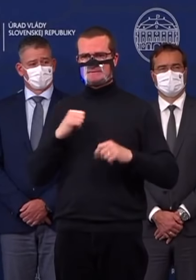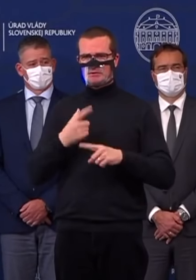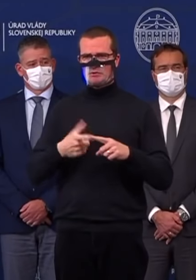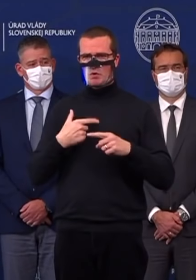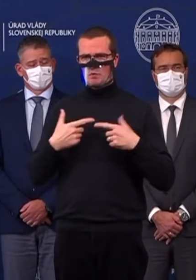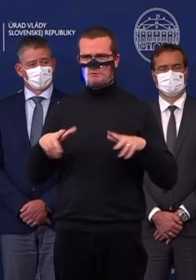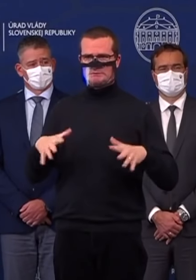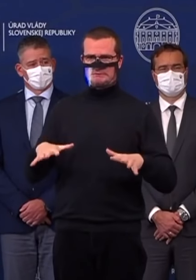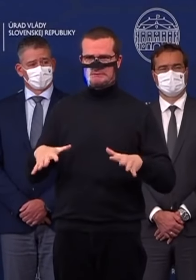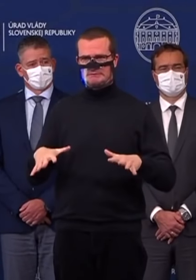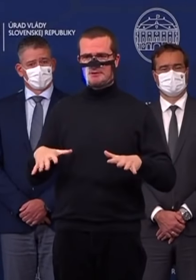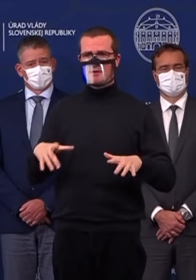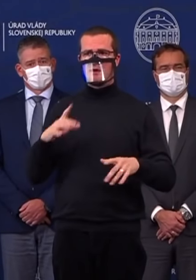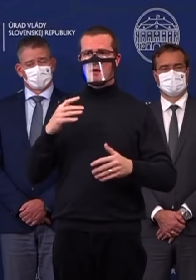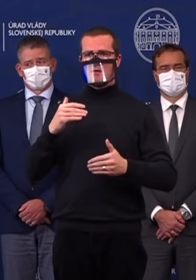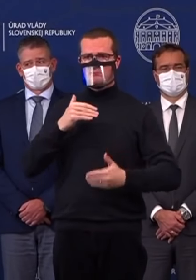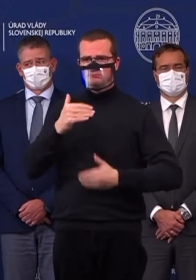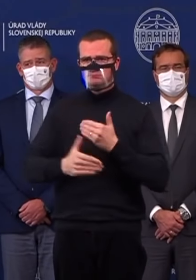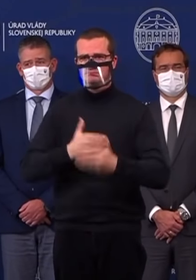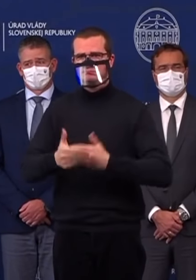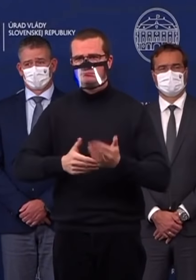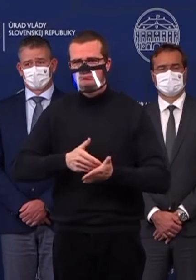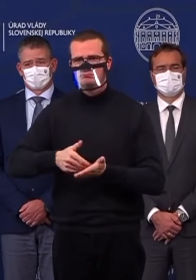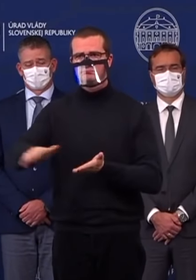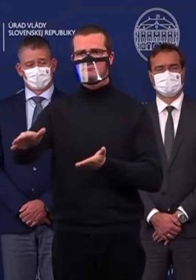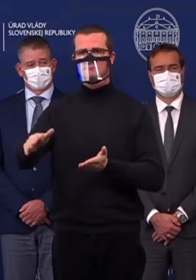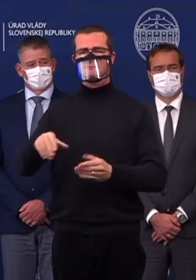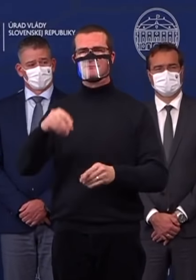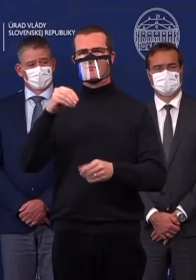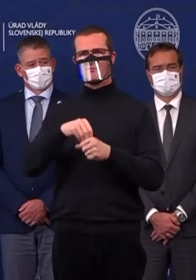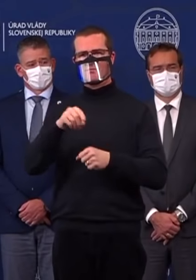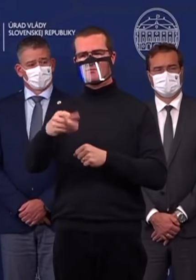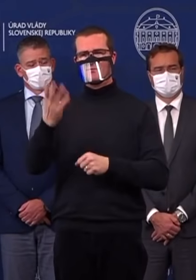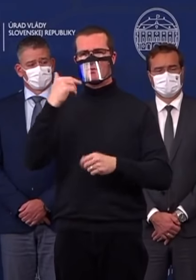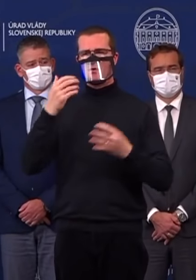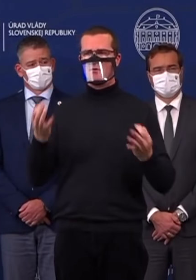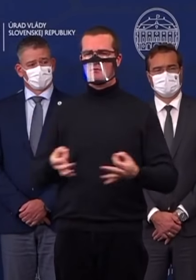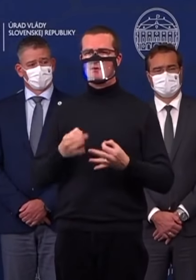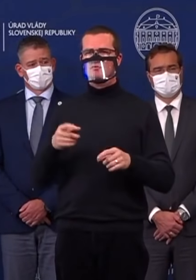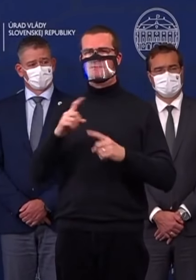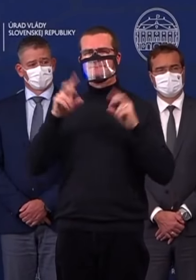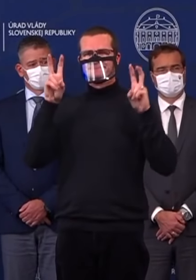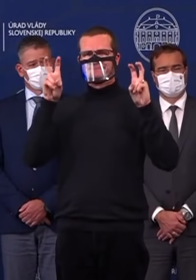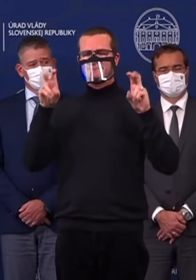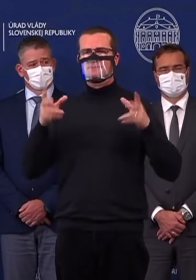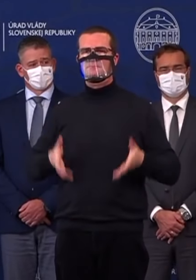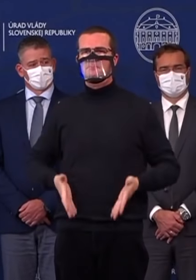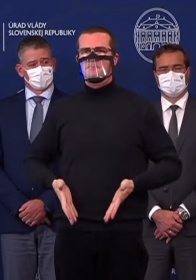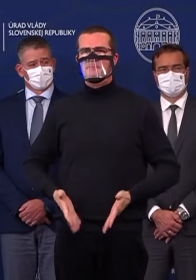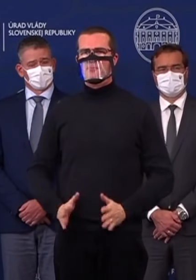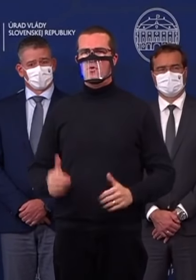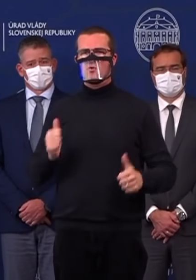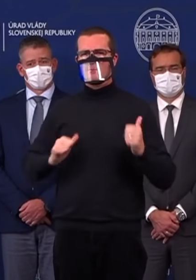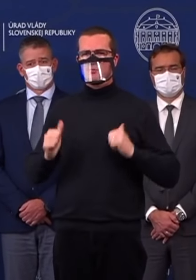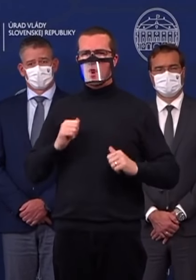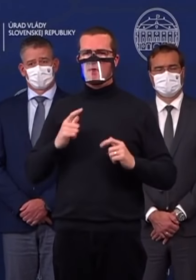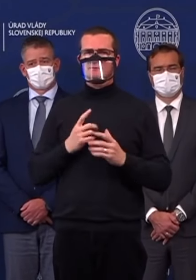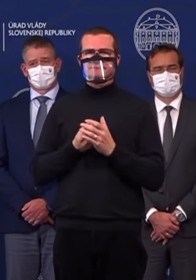celé komplexne rozbehnúť a boli tam také, niekto to nazval, tuším, pôrodné